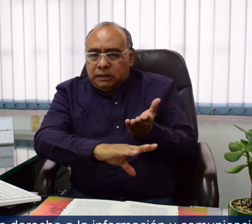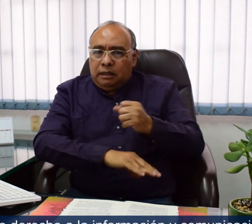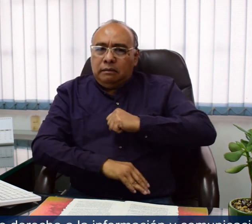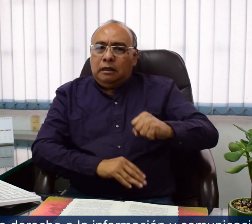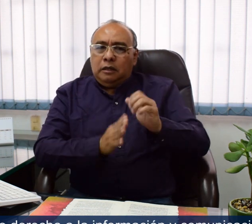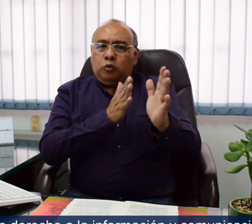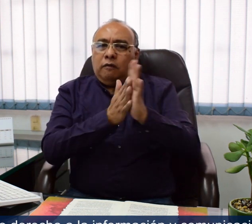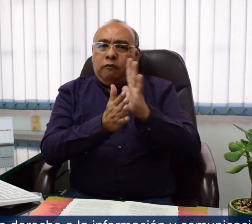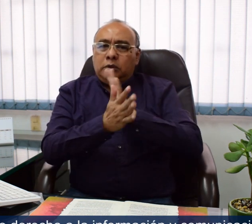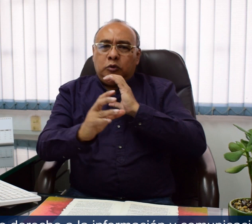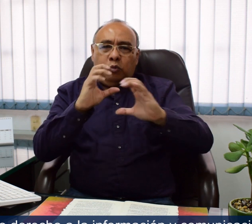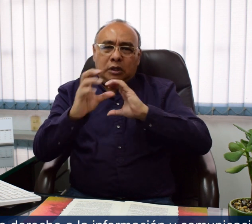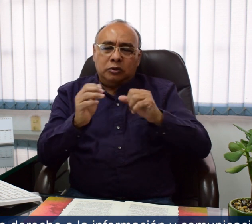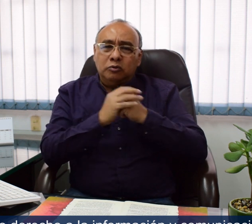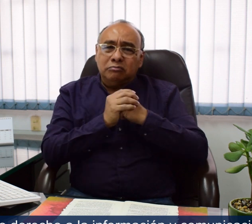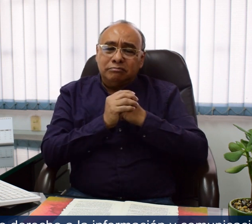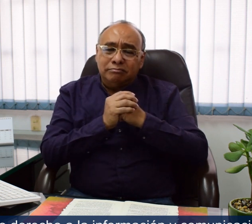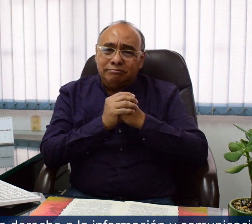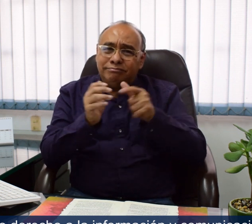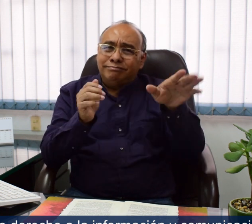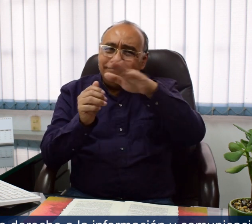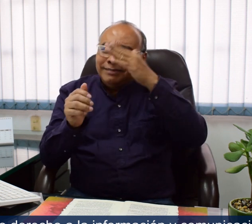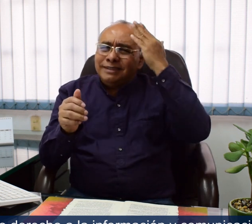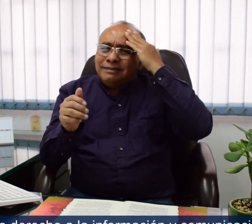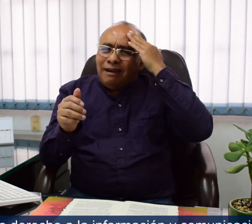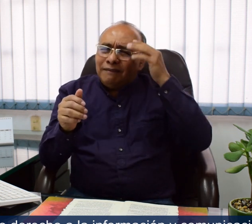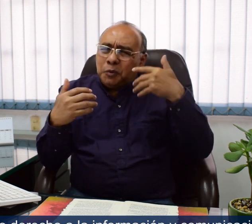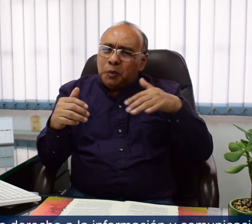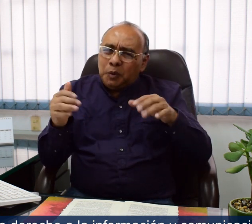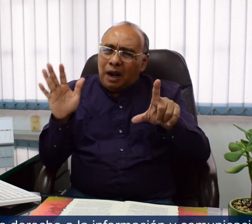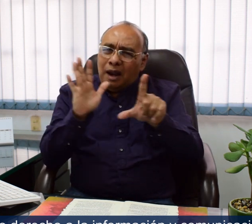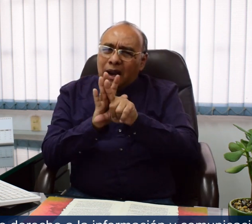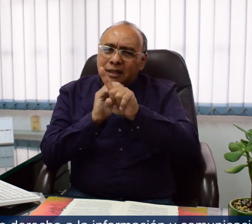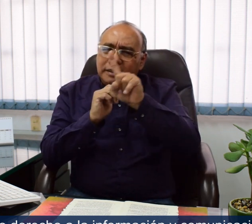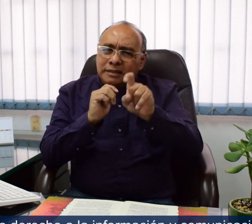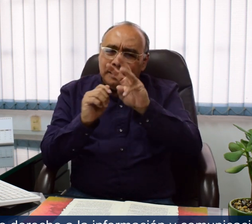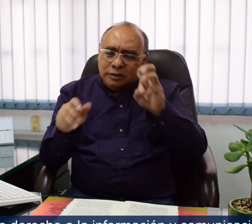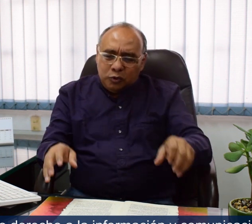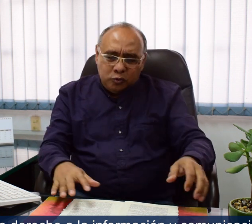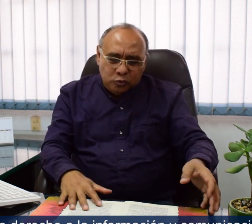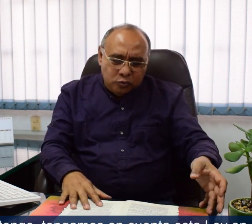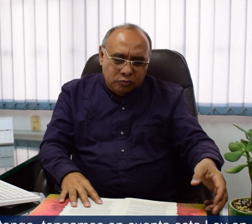Exigiendo nuestro derecho a la información y comunicación. Ya sabemos que existe la Ley 1618.